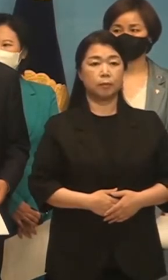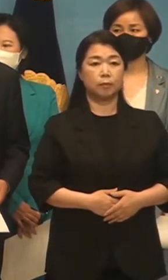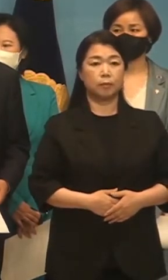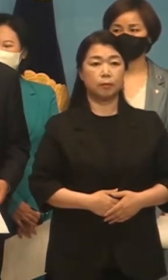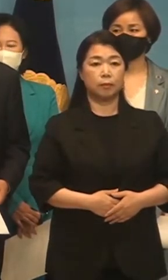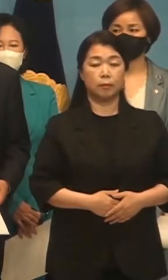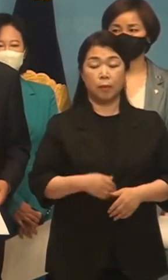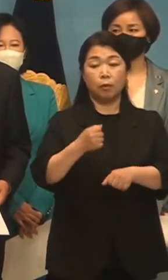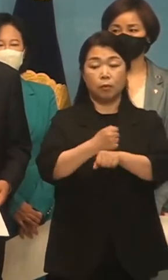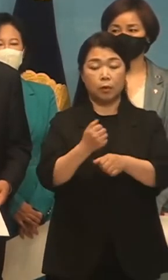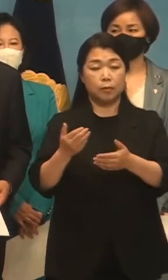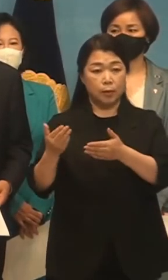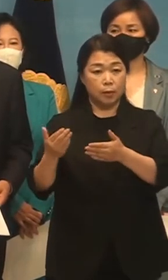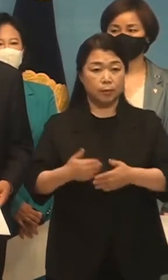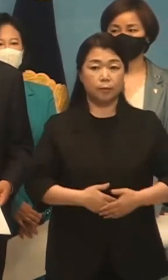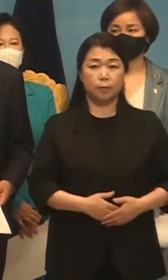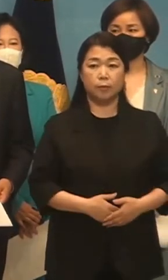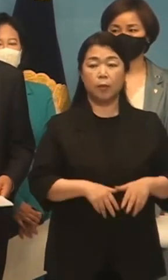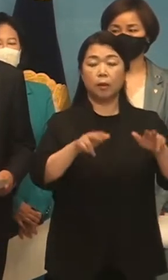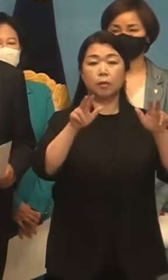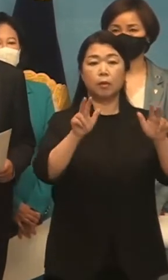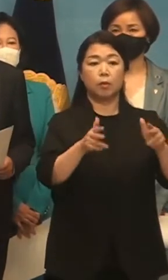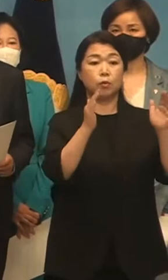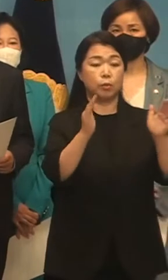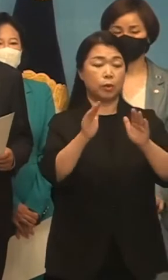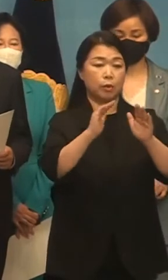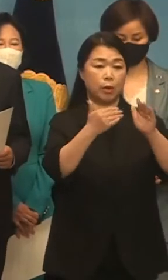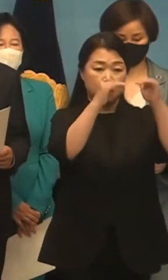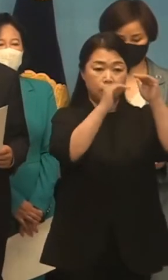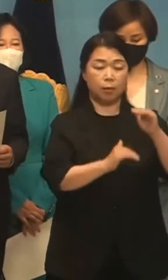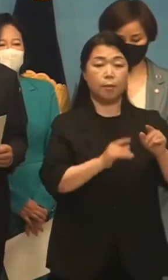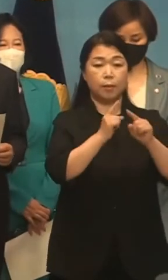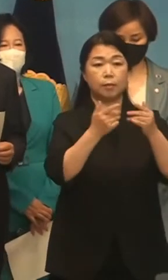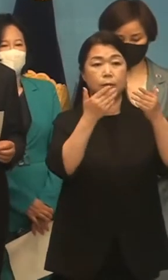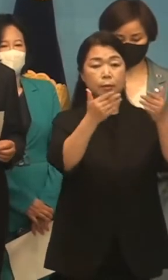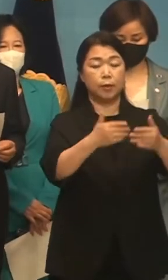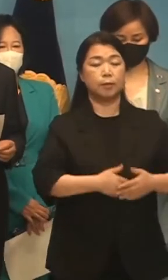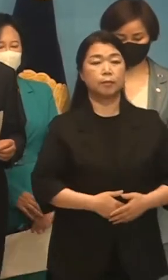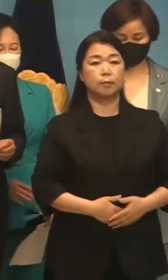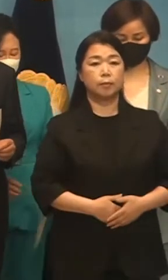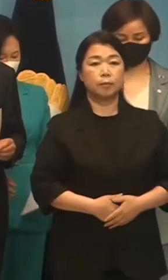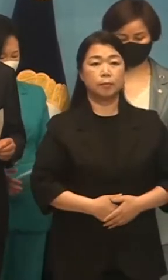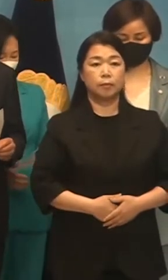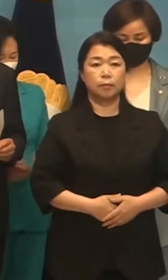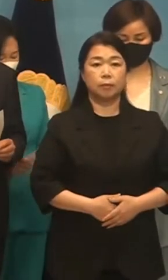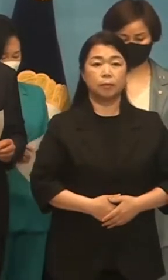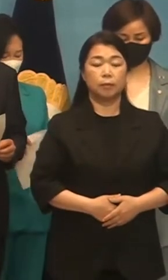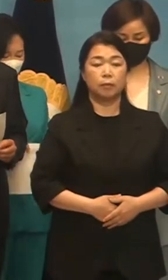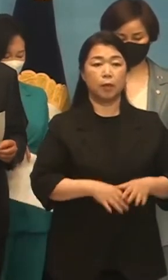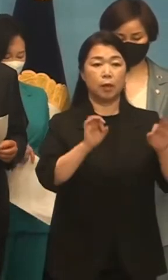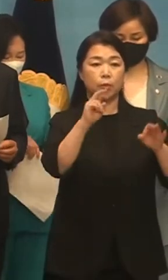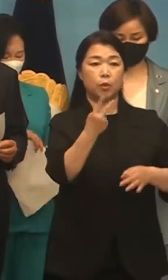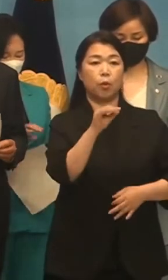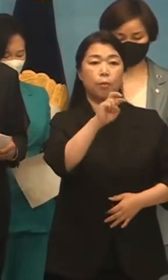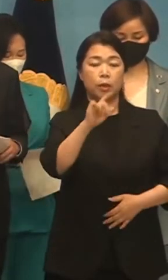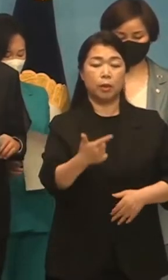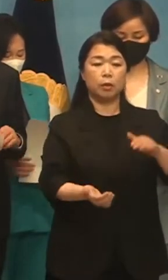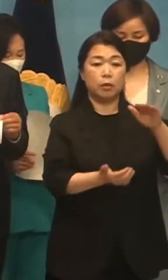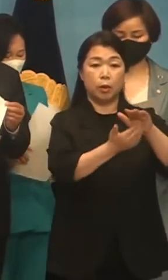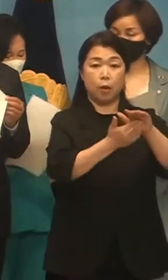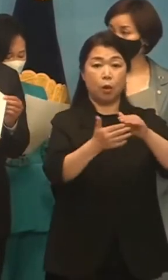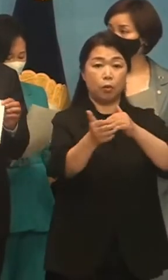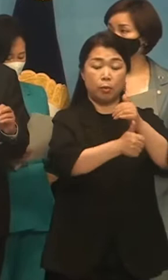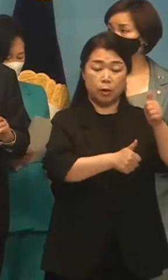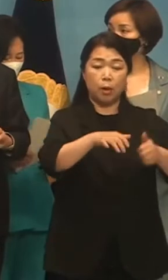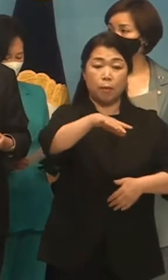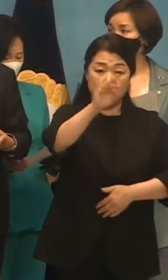네, 수고하셨습니다. 네, 이제 준비해온 기자회견문을 낭독하도록 하겠습니다. 네, 김용민 수석 최고위원님께서